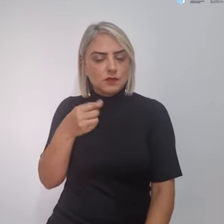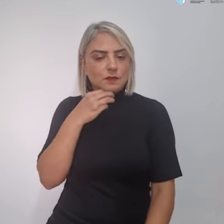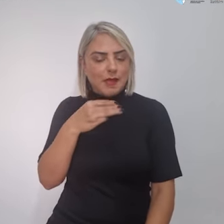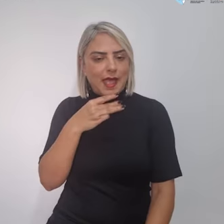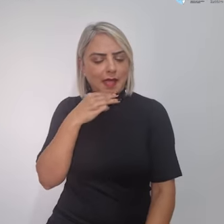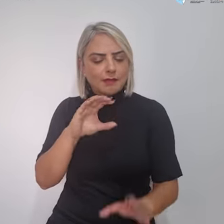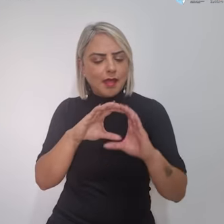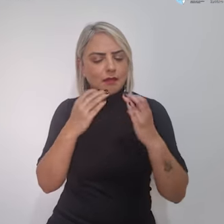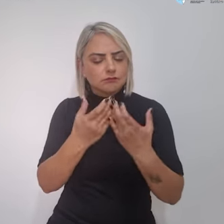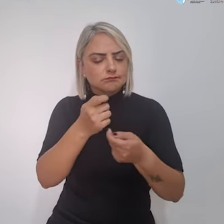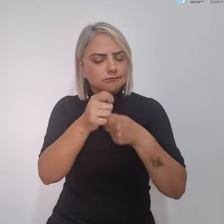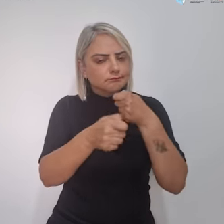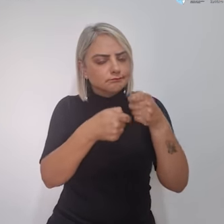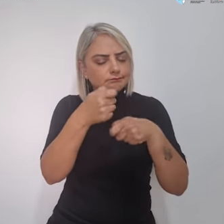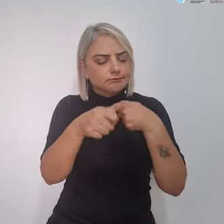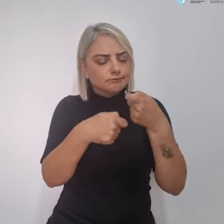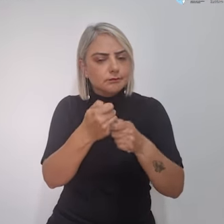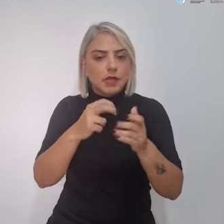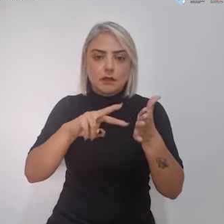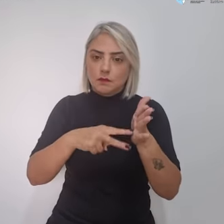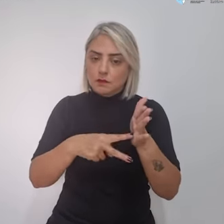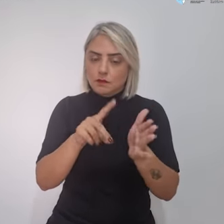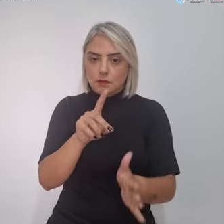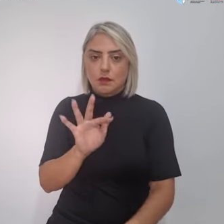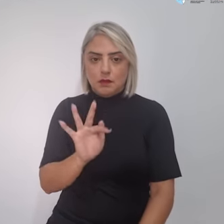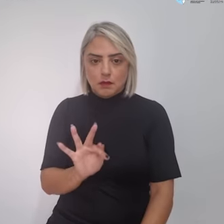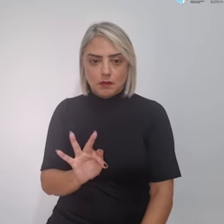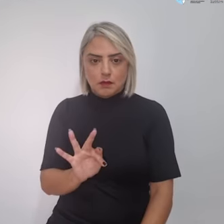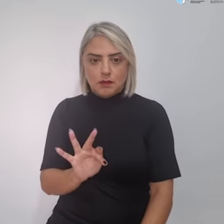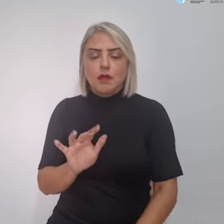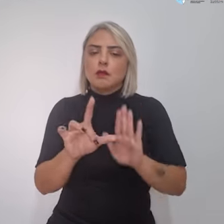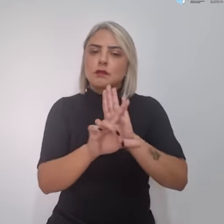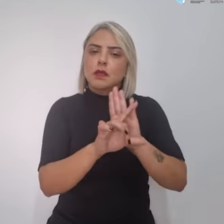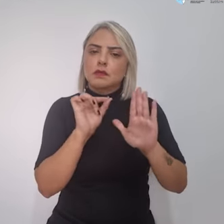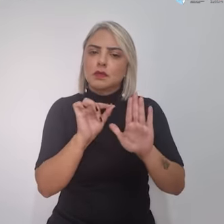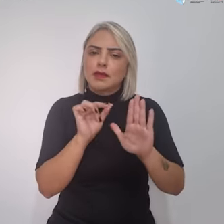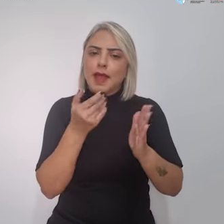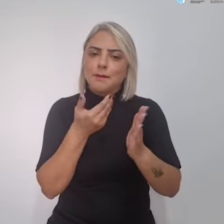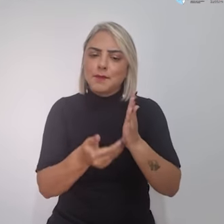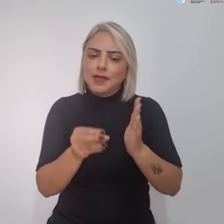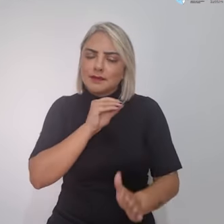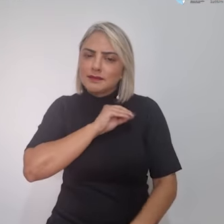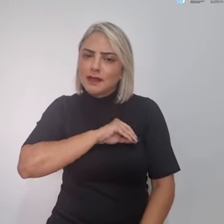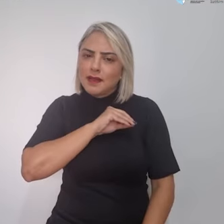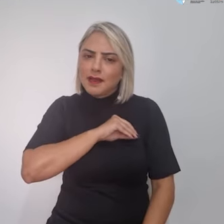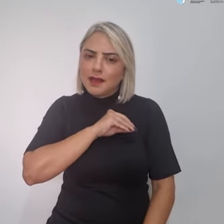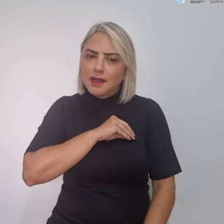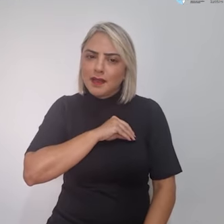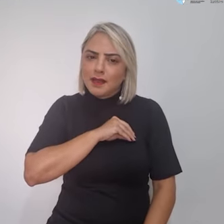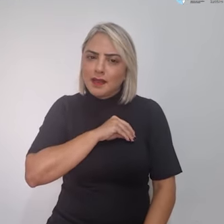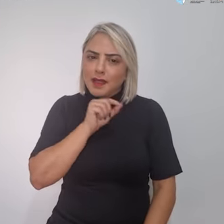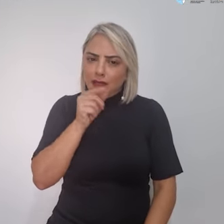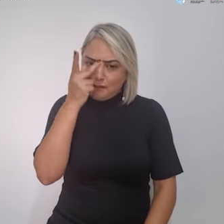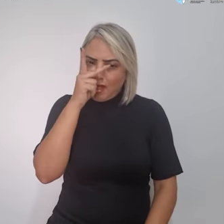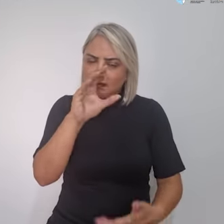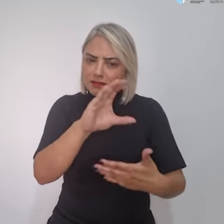Comissão de Negociação do SimproDF destacou que a perda salarial imposta à categoria é de